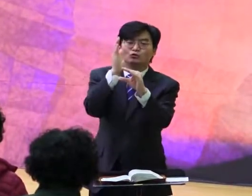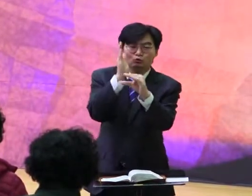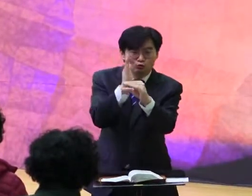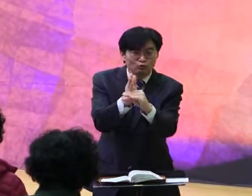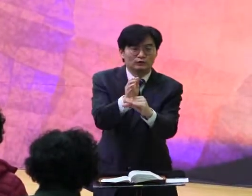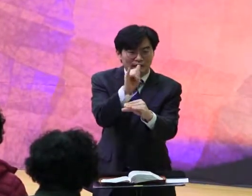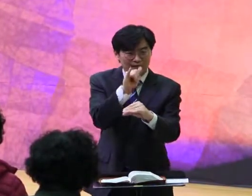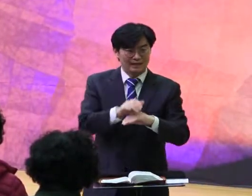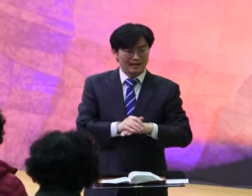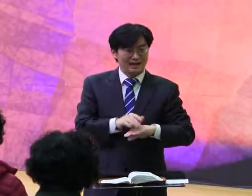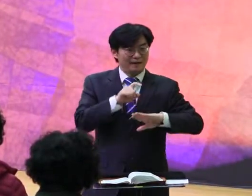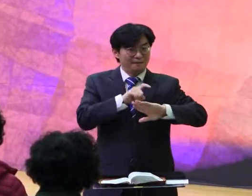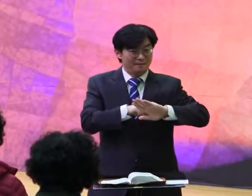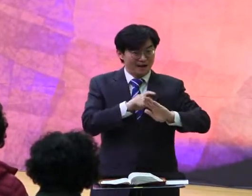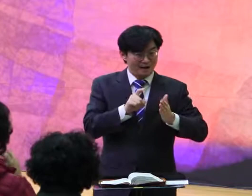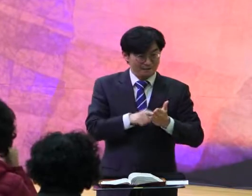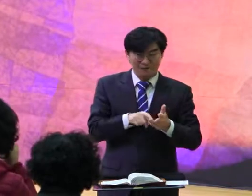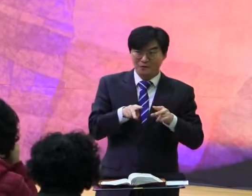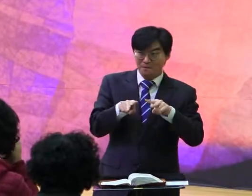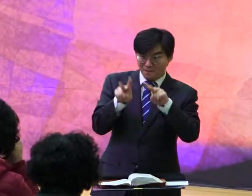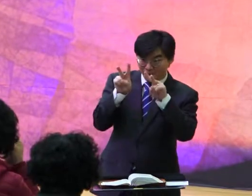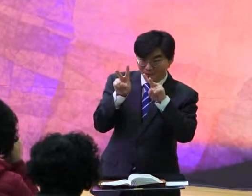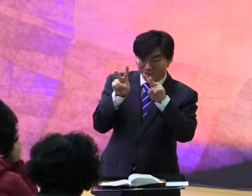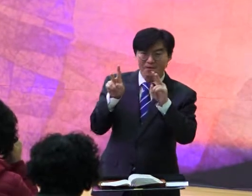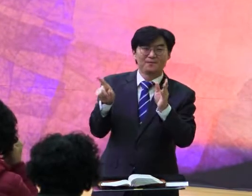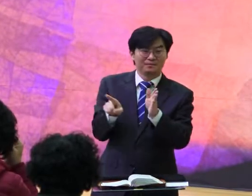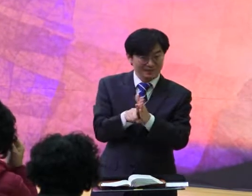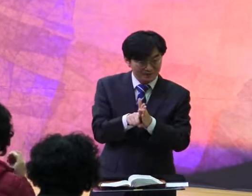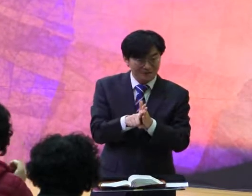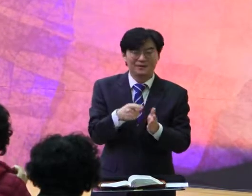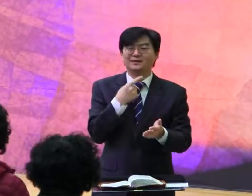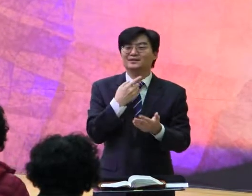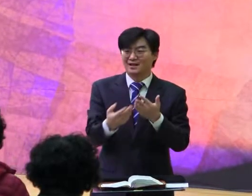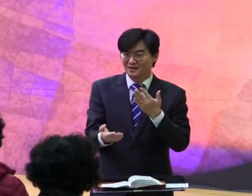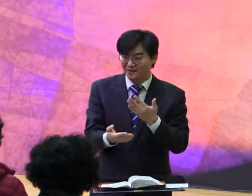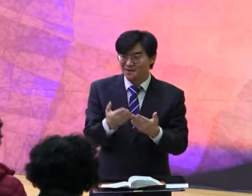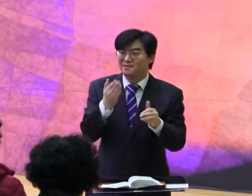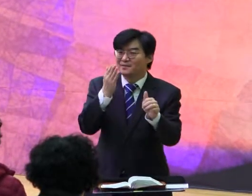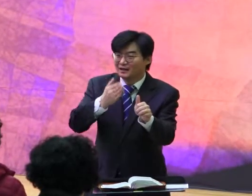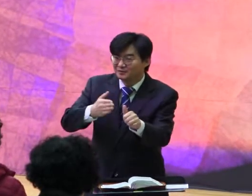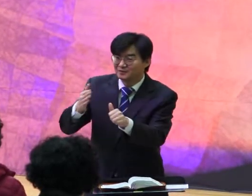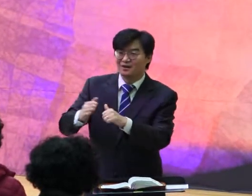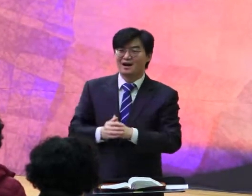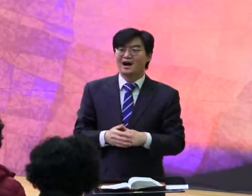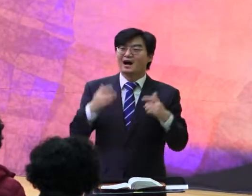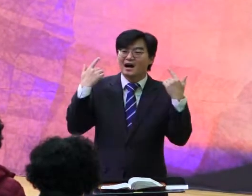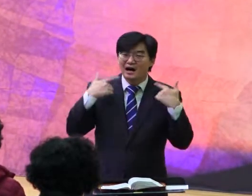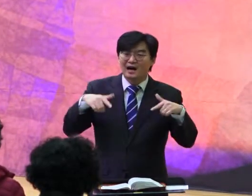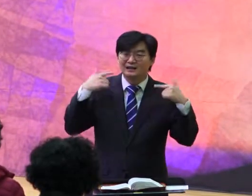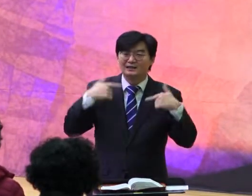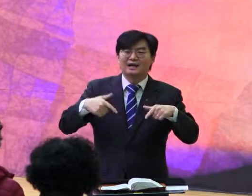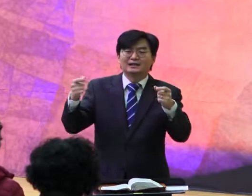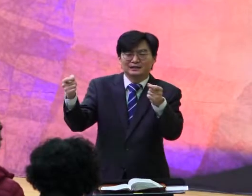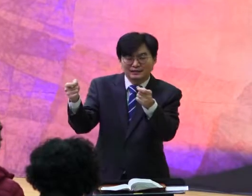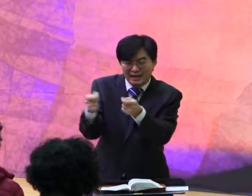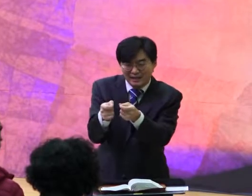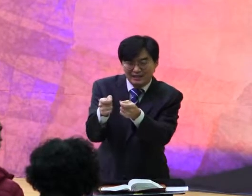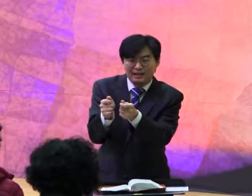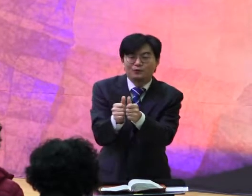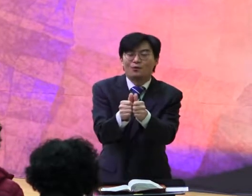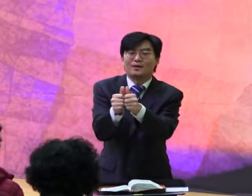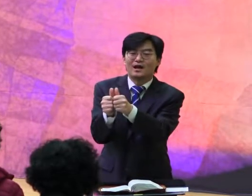마음의 눈으로 믿고 그리고 경험하십시오. 여러분의 고난의 그 현장에 주님께서 가장 가까이에 계십니다.